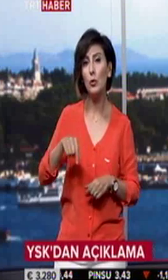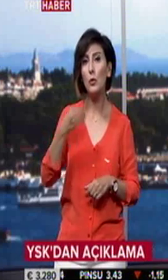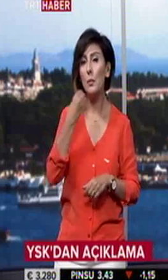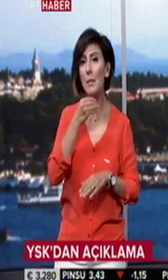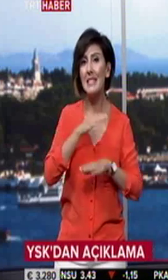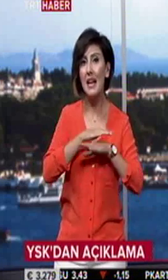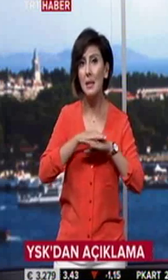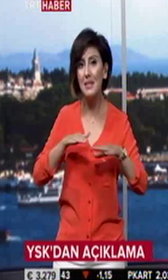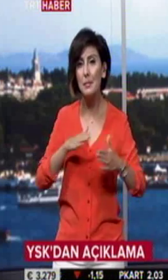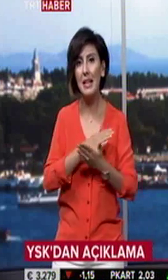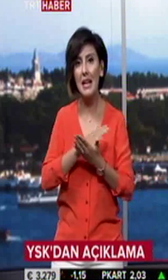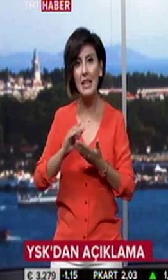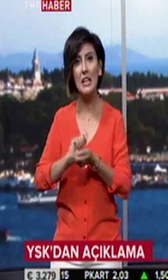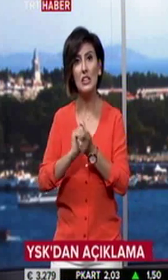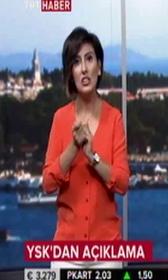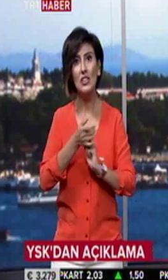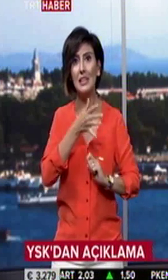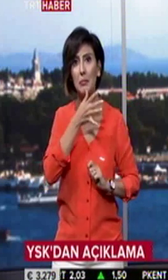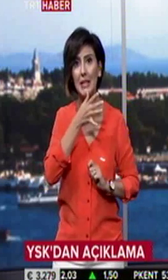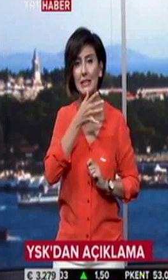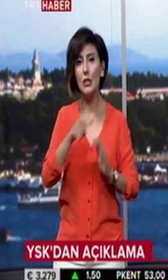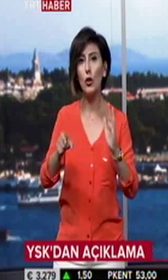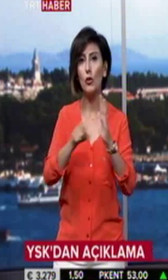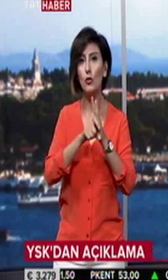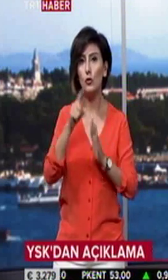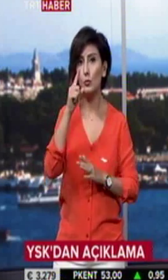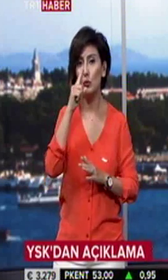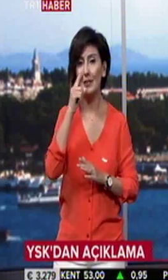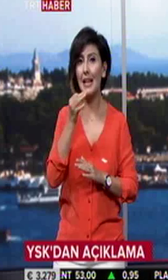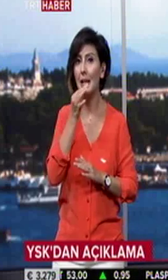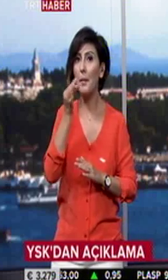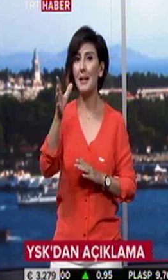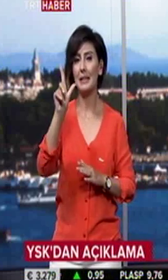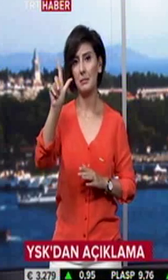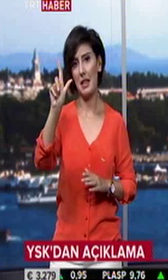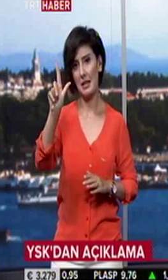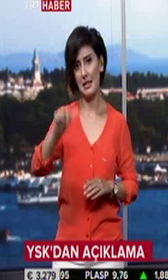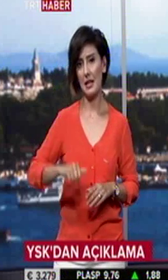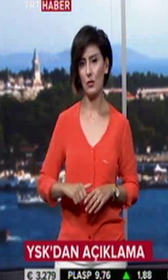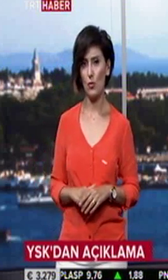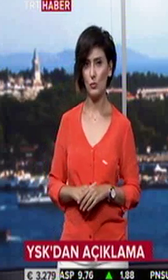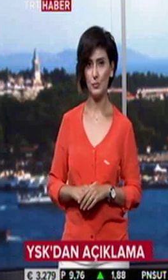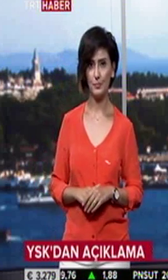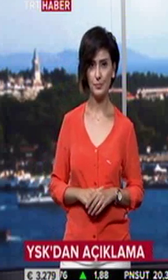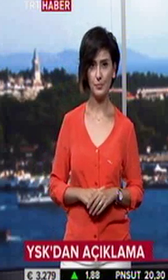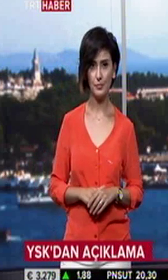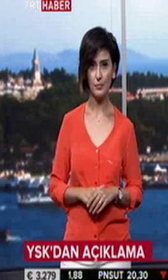bugün mesai bitimine kadar değişiklik bilgisini nüfus müdürlüklerine bildirmeleri gerekiyor.